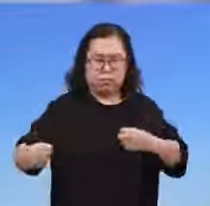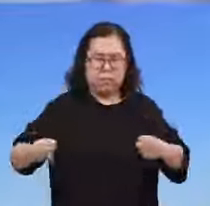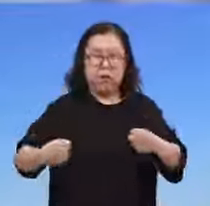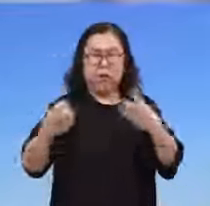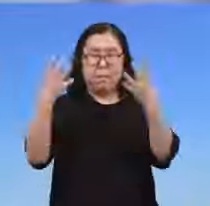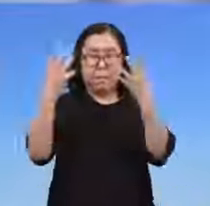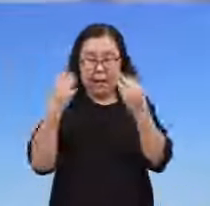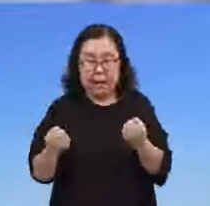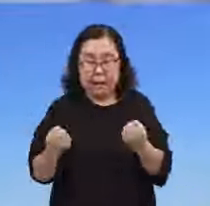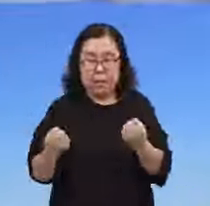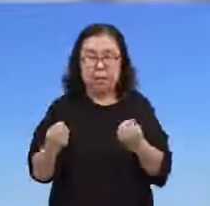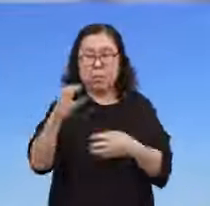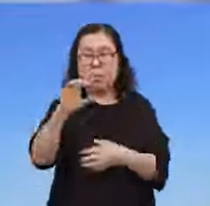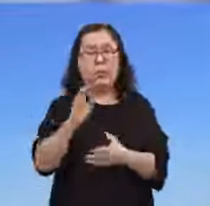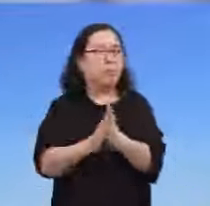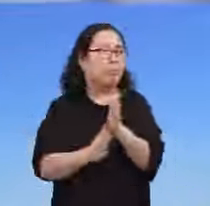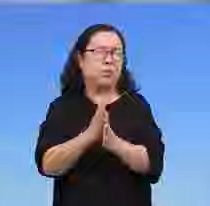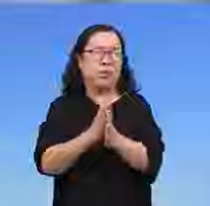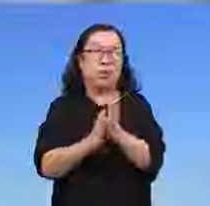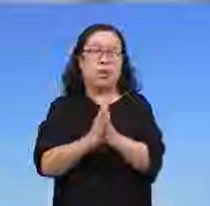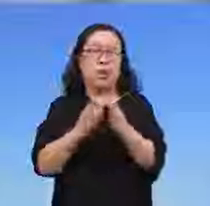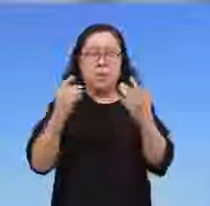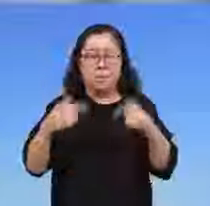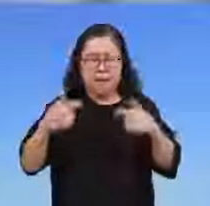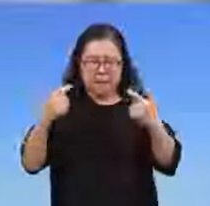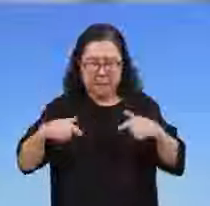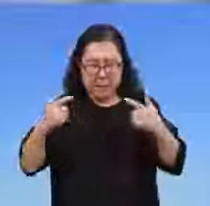맨날 쪼개지고